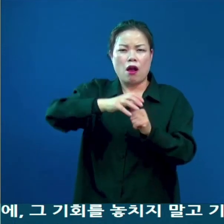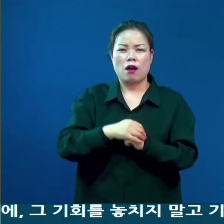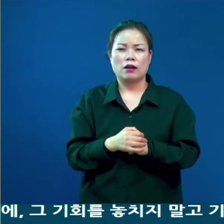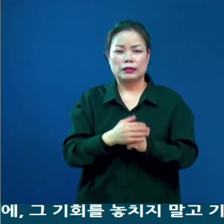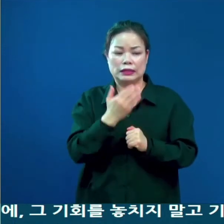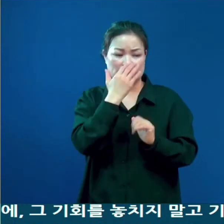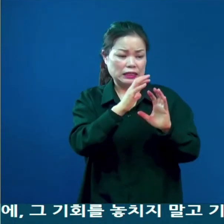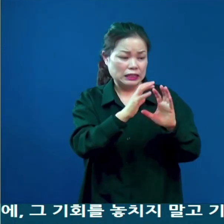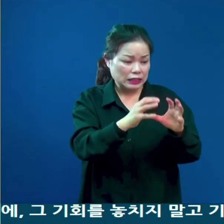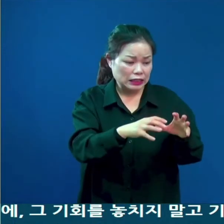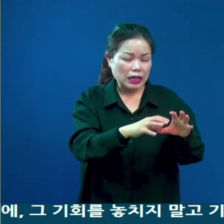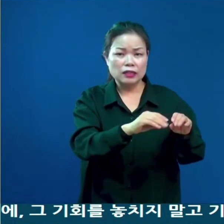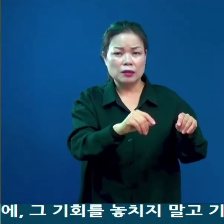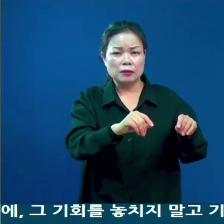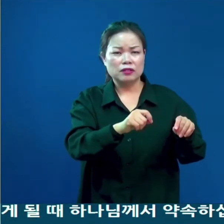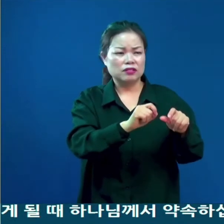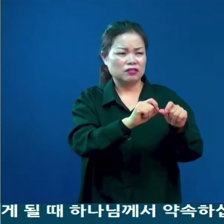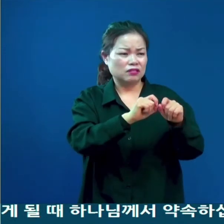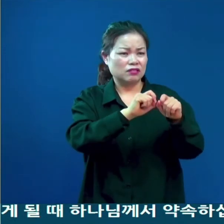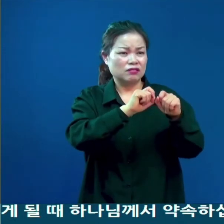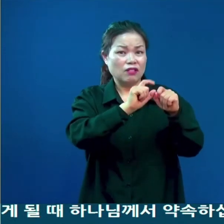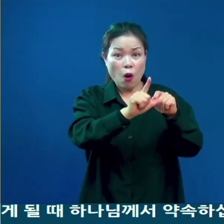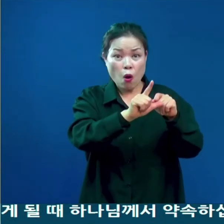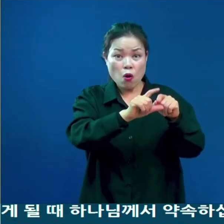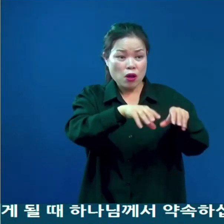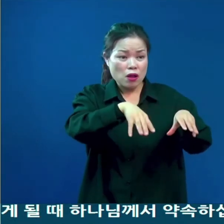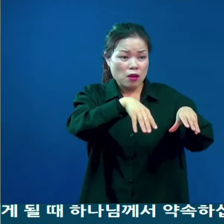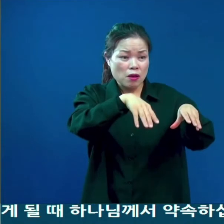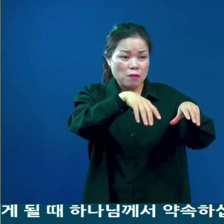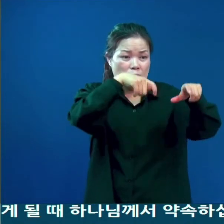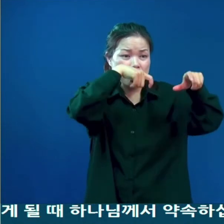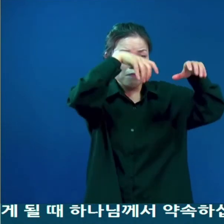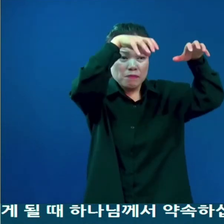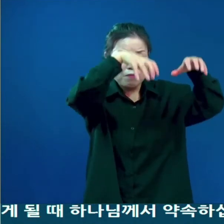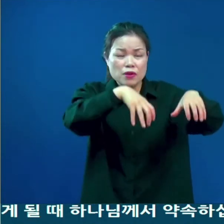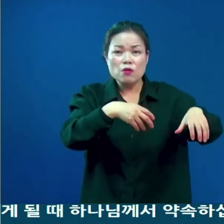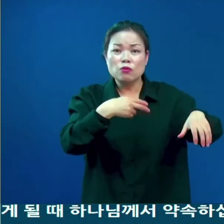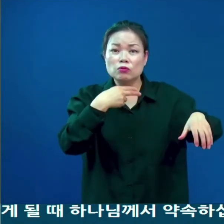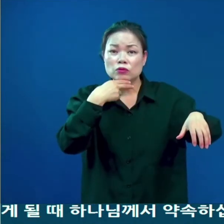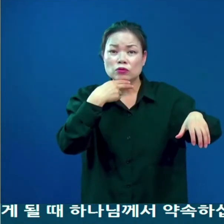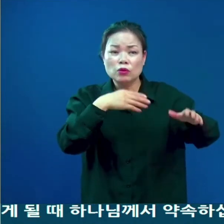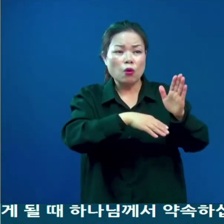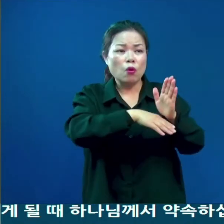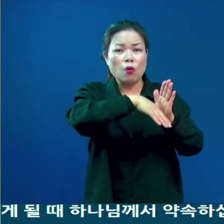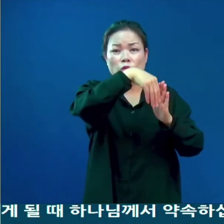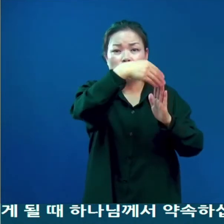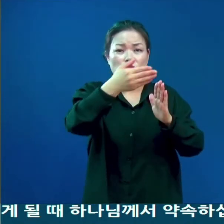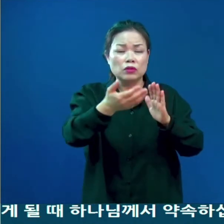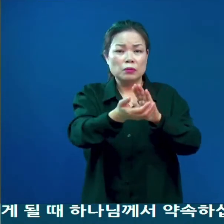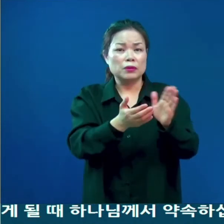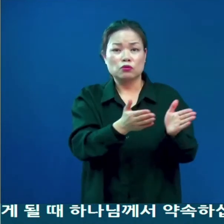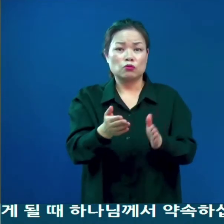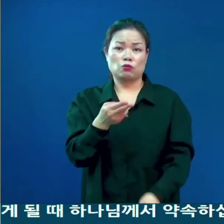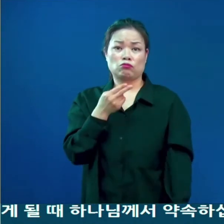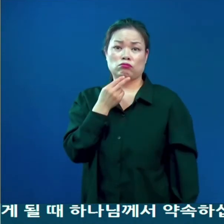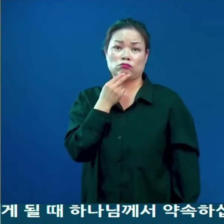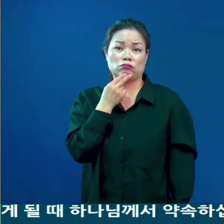땅은 비가 거의 오지 않아요. 그렇기 때문에 홍수에 대한 대비 자체가 없습니다.